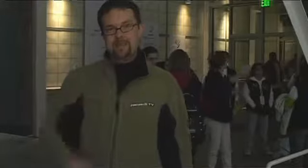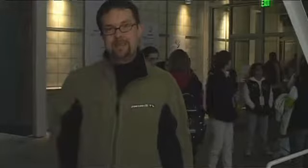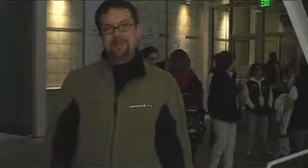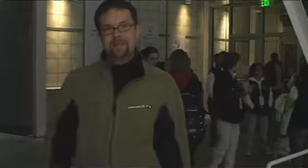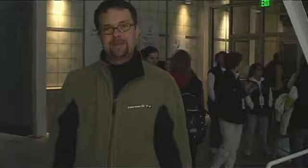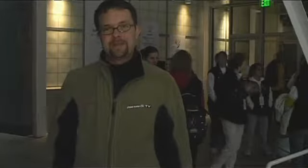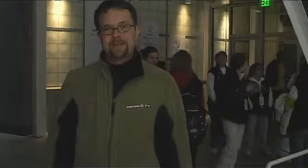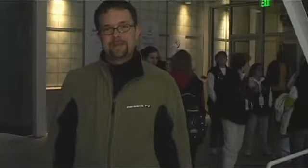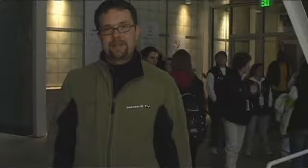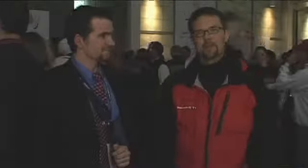uns wieder morgen. Bye.